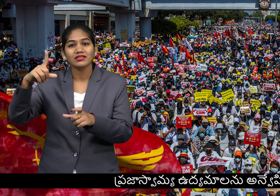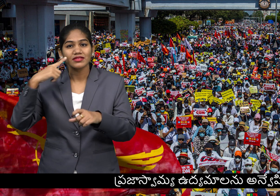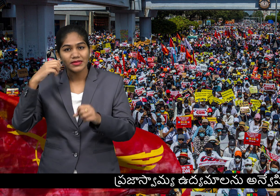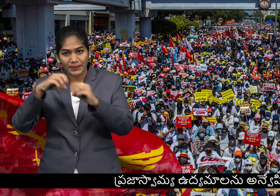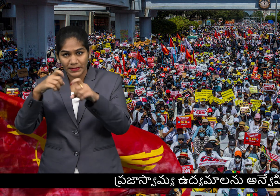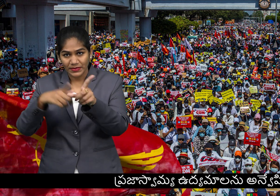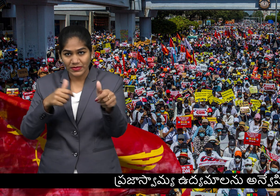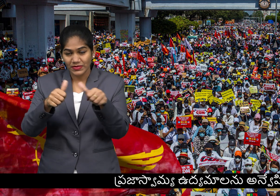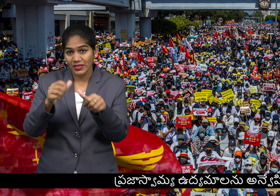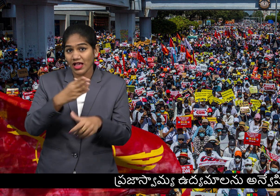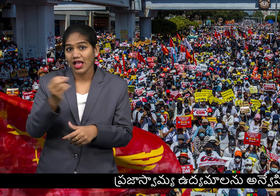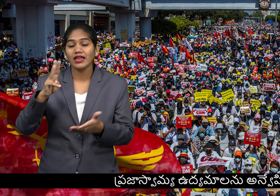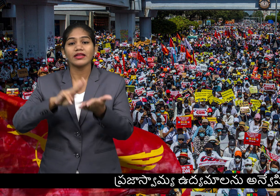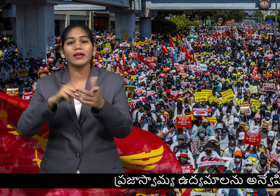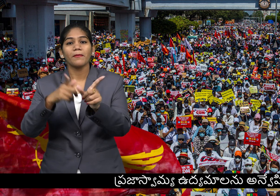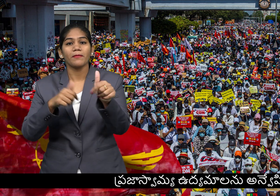అన్వేషిస్తాము.